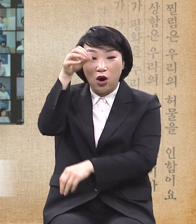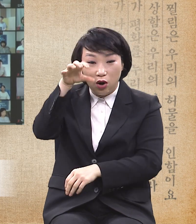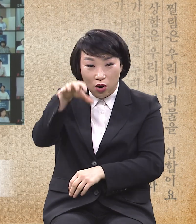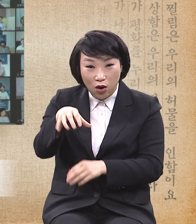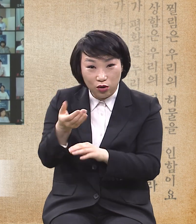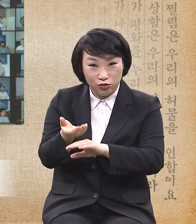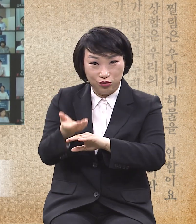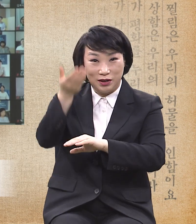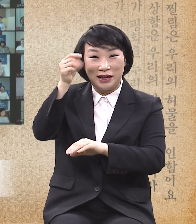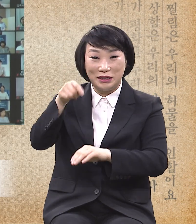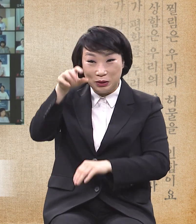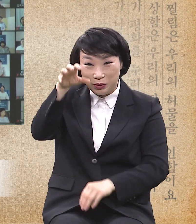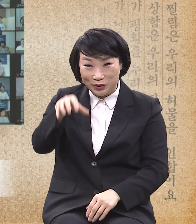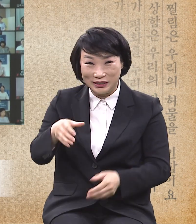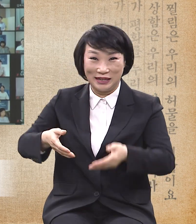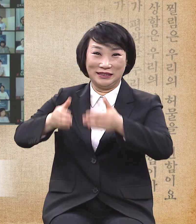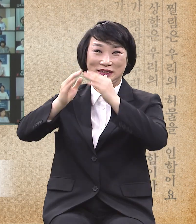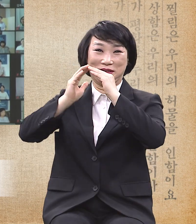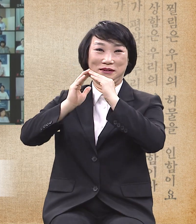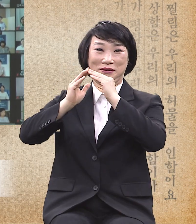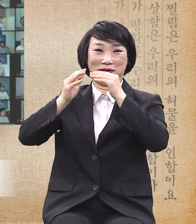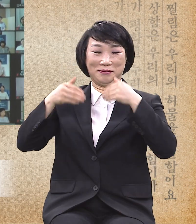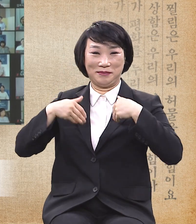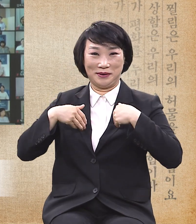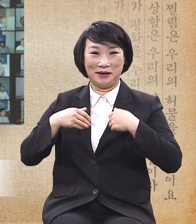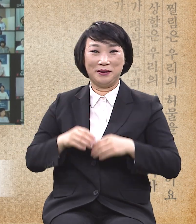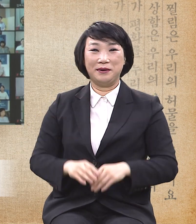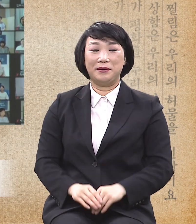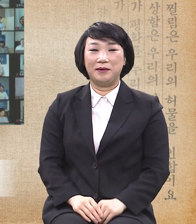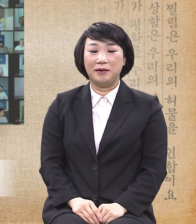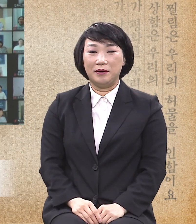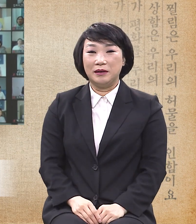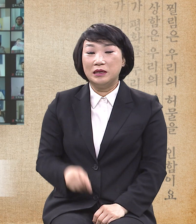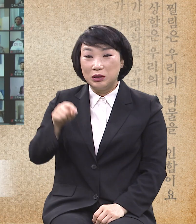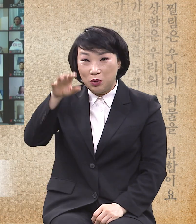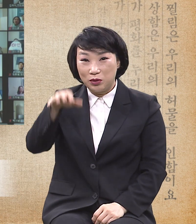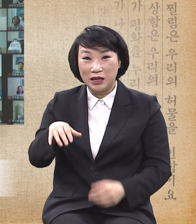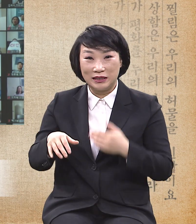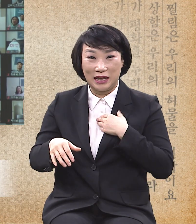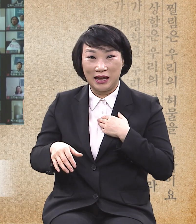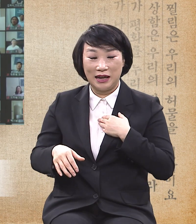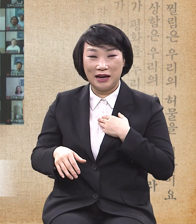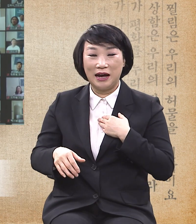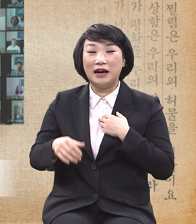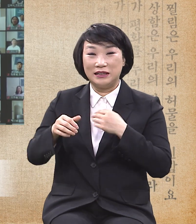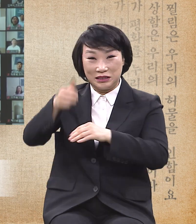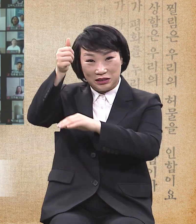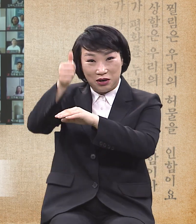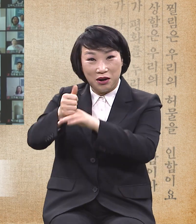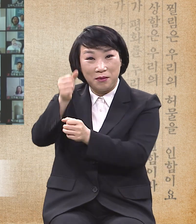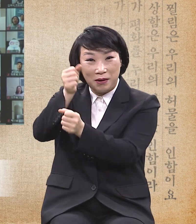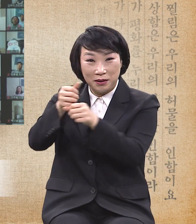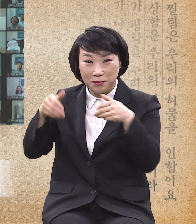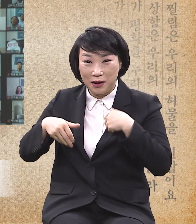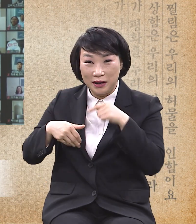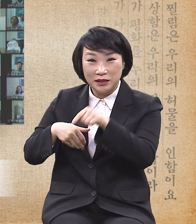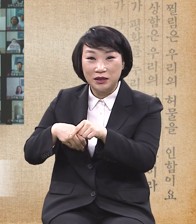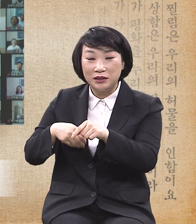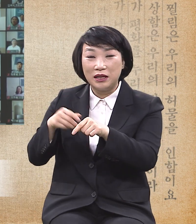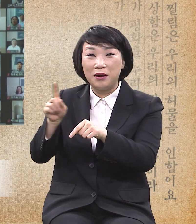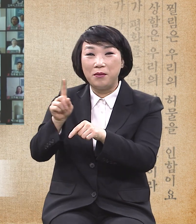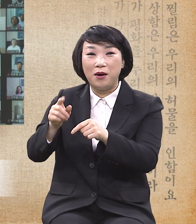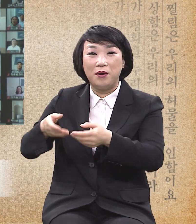토에 거기다 집을 지어라. 거기다 작품을 내라. 그럼 이 토 위에 무슨